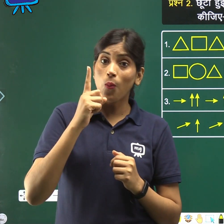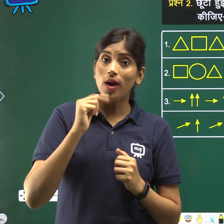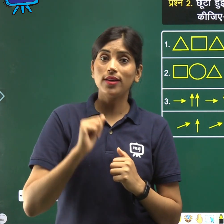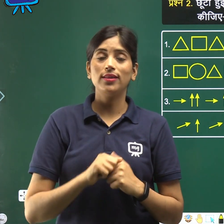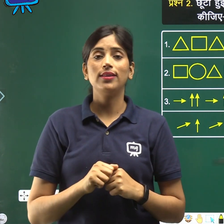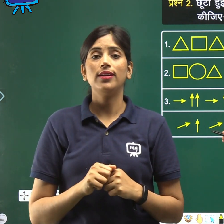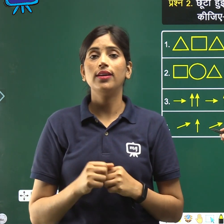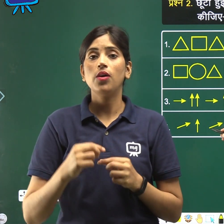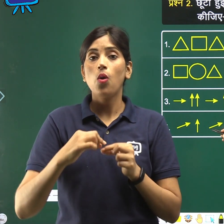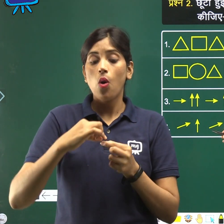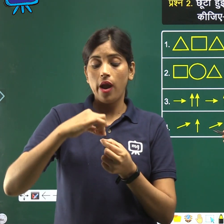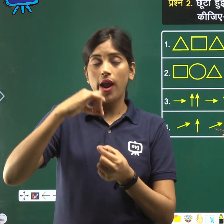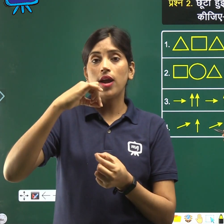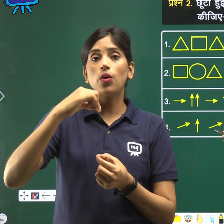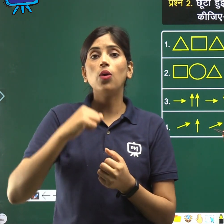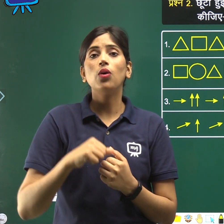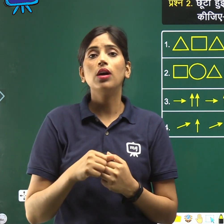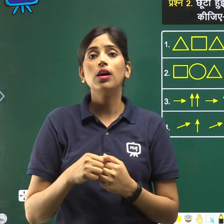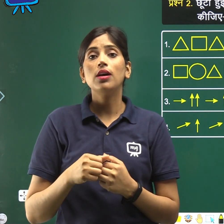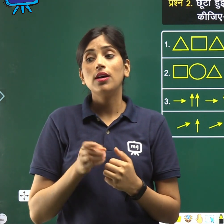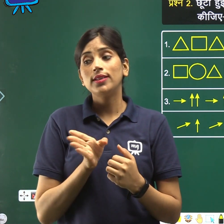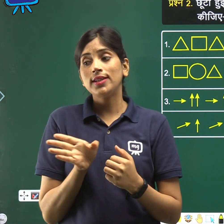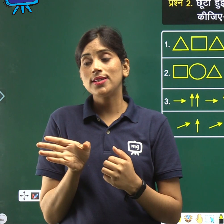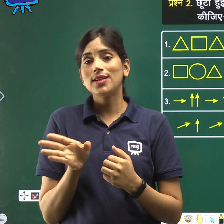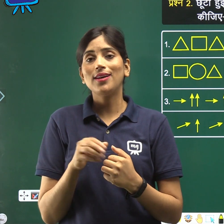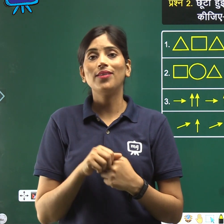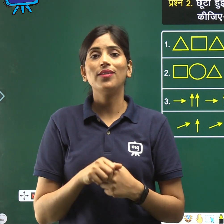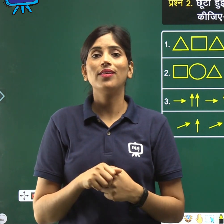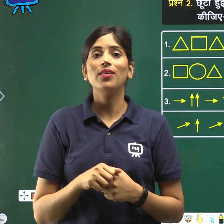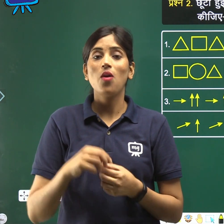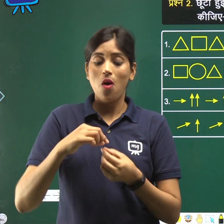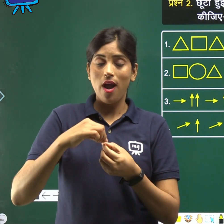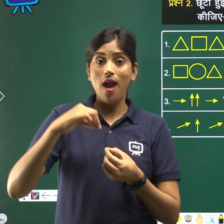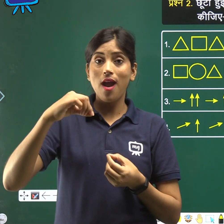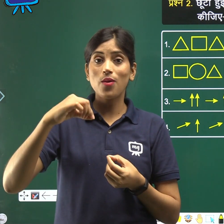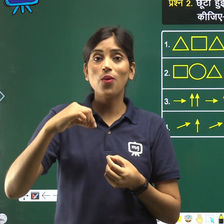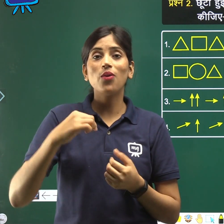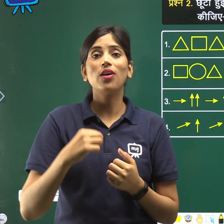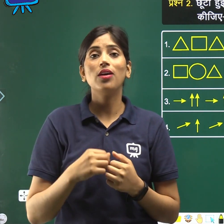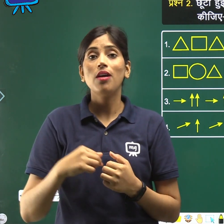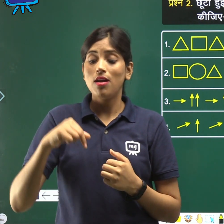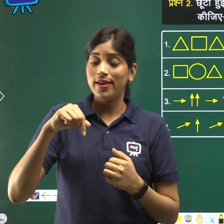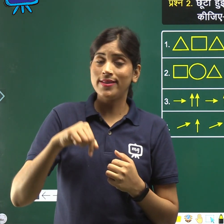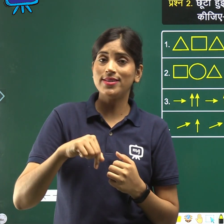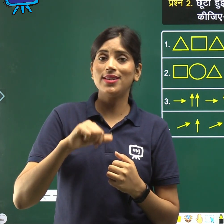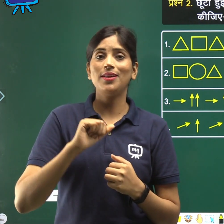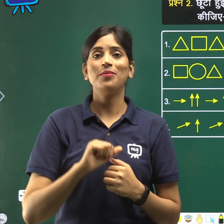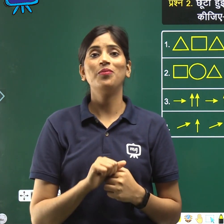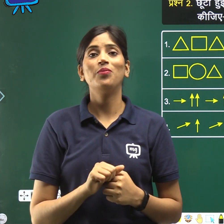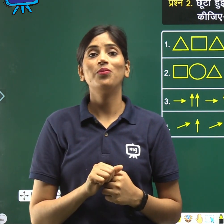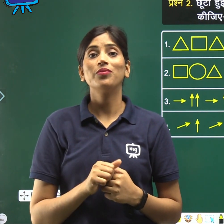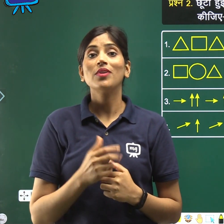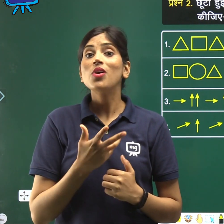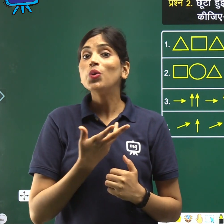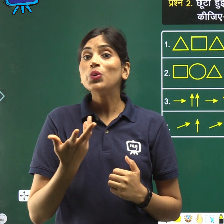ऊपर, एरो तिरछा, एरो नीचे। तो